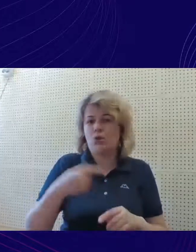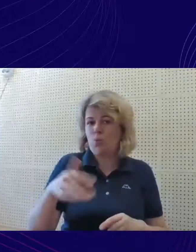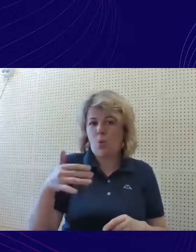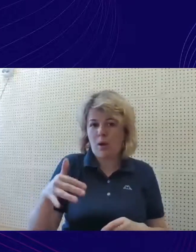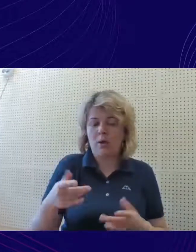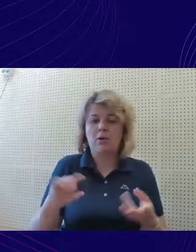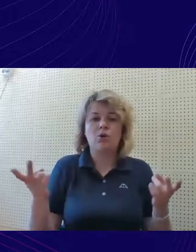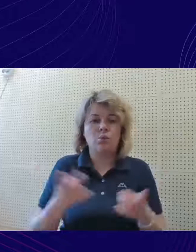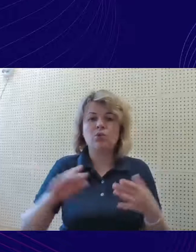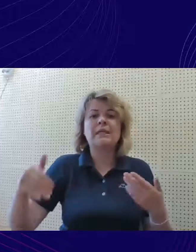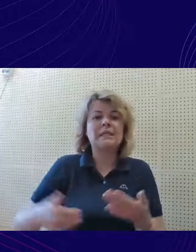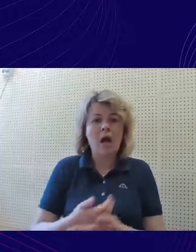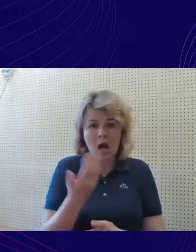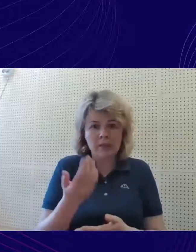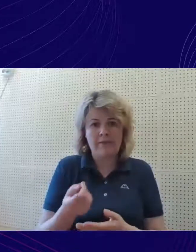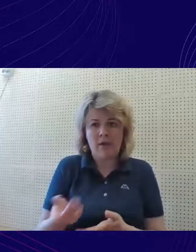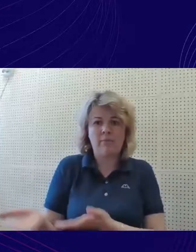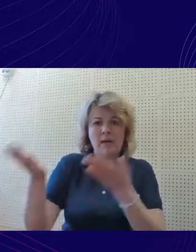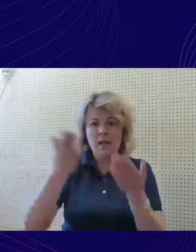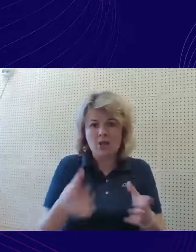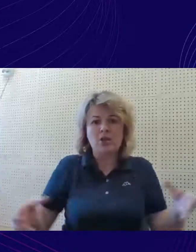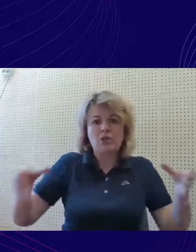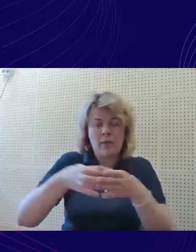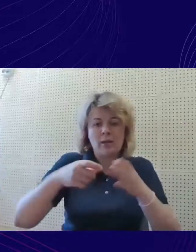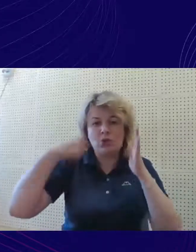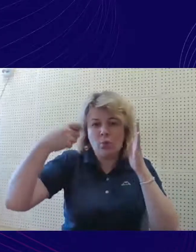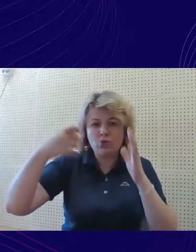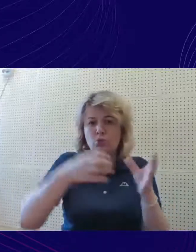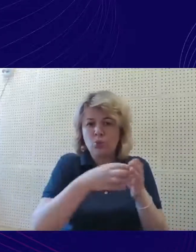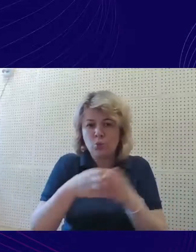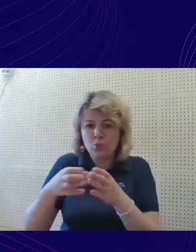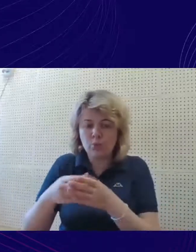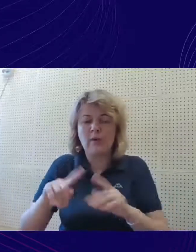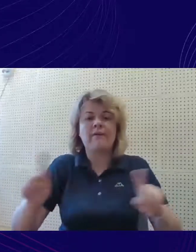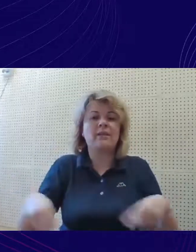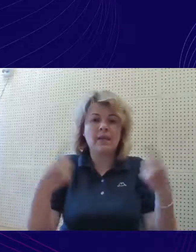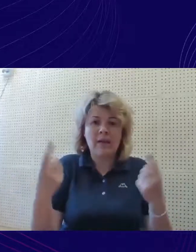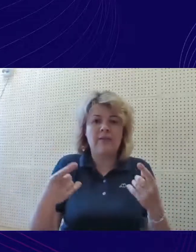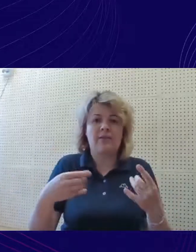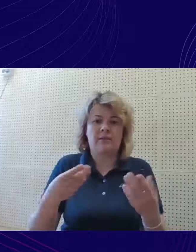надо заново собирать съемочную группу, восстанавливать костюмы, грим, реквизит.